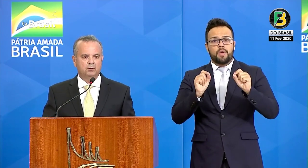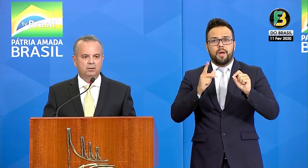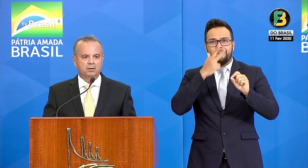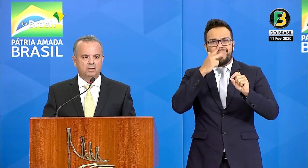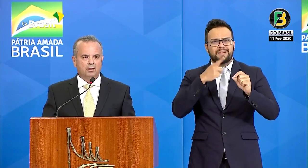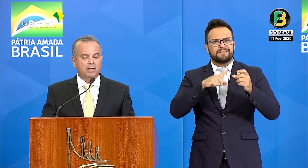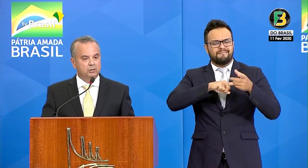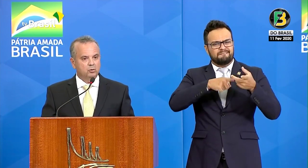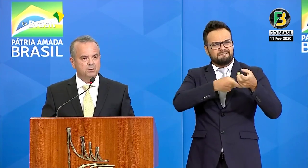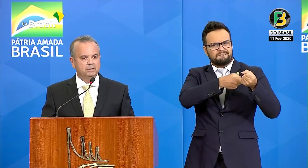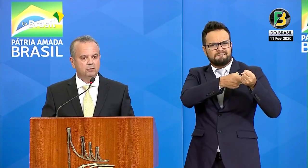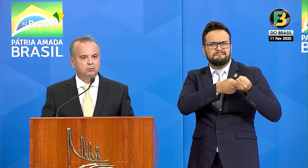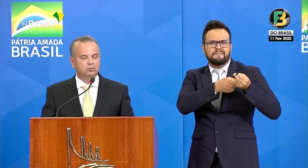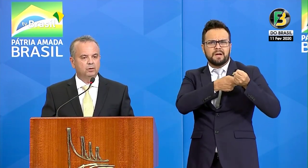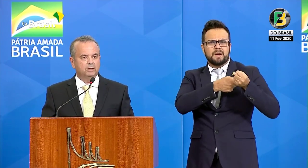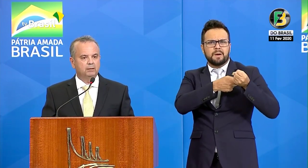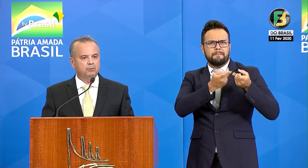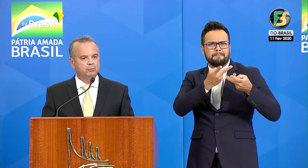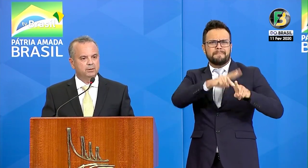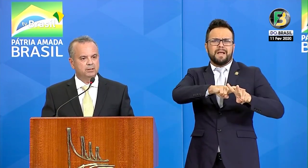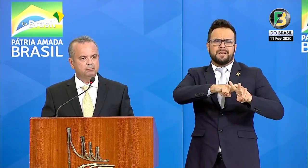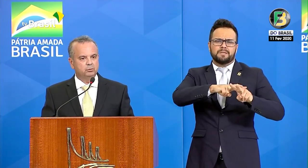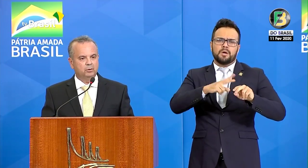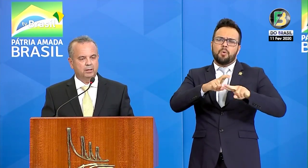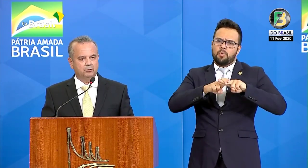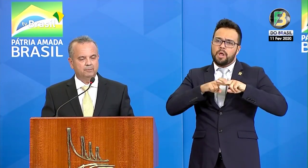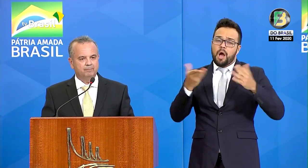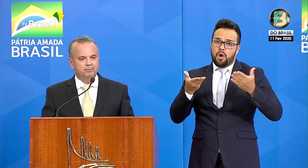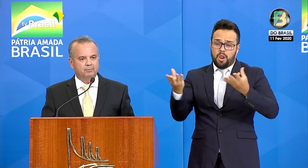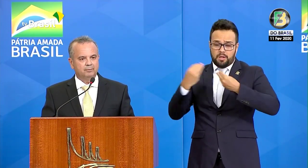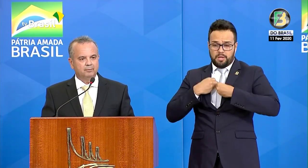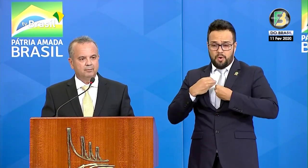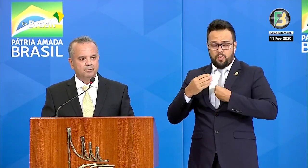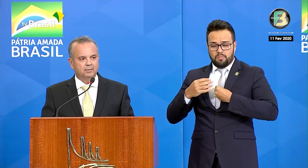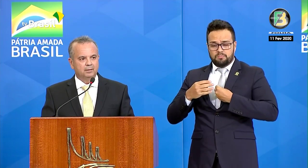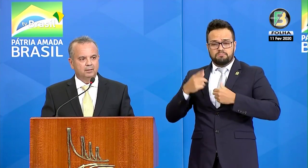para baixo. Essa é uma missão que nos foi dada pelo presidente Bolsonaro,